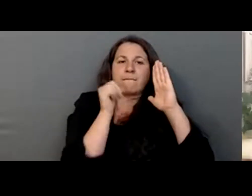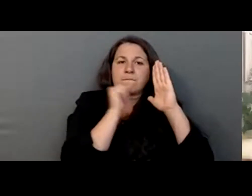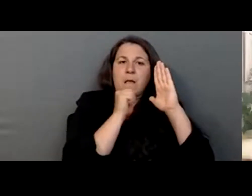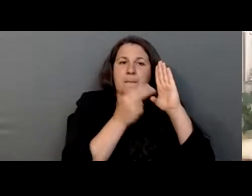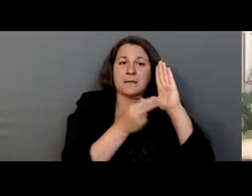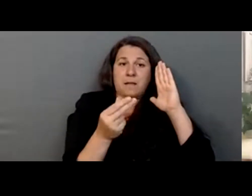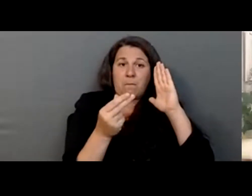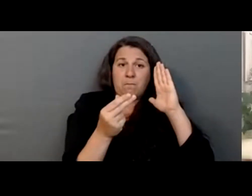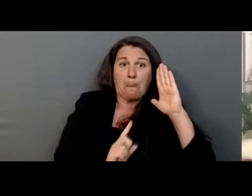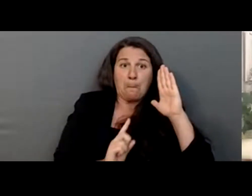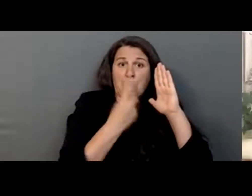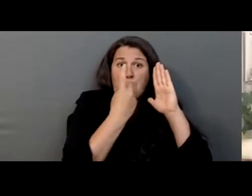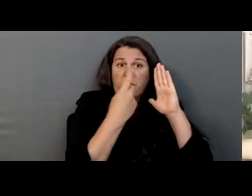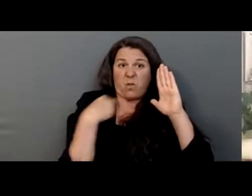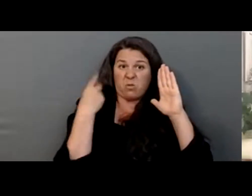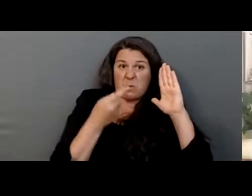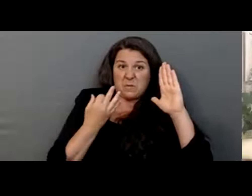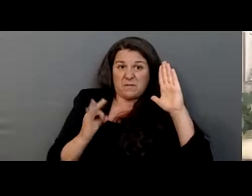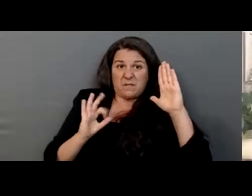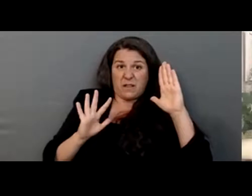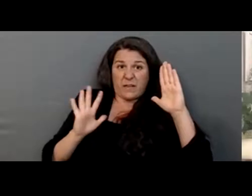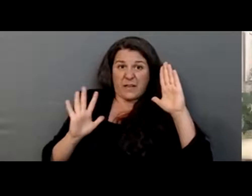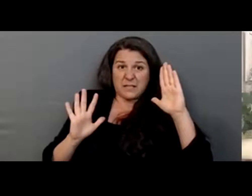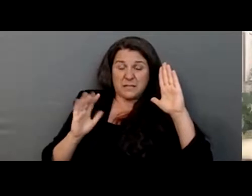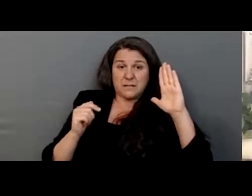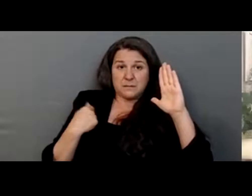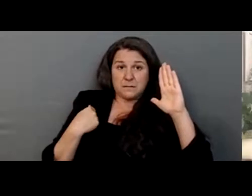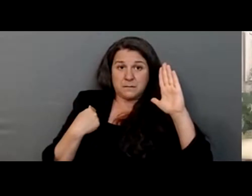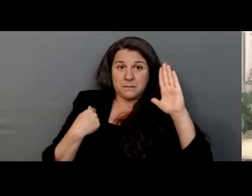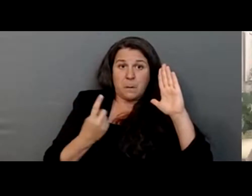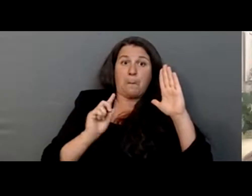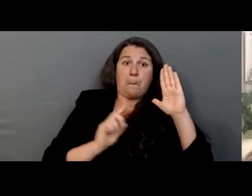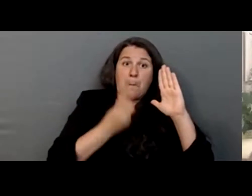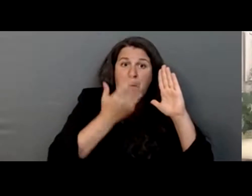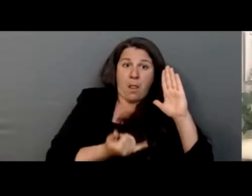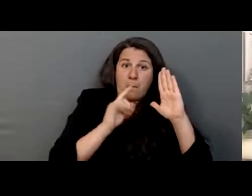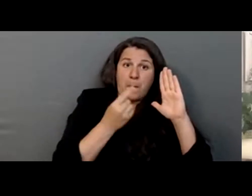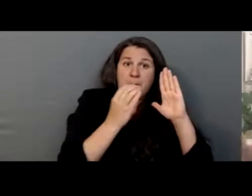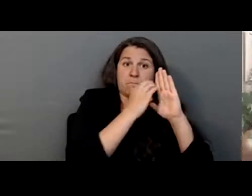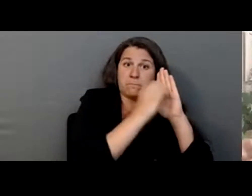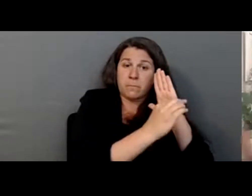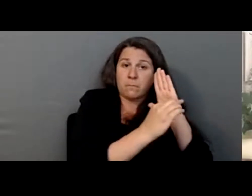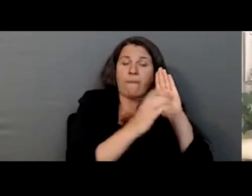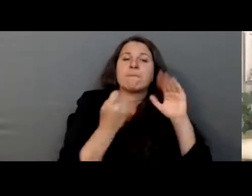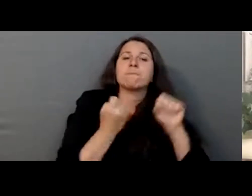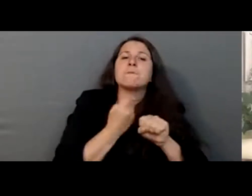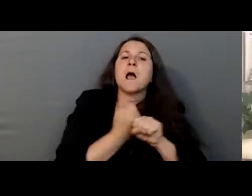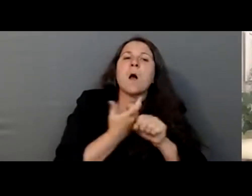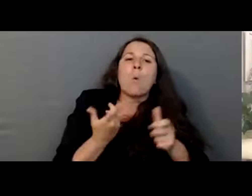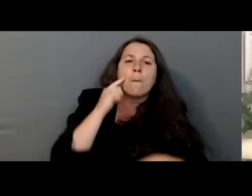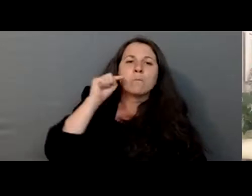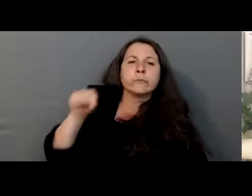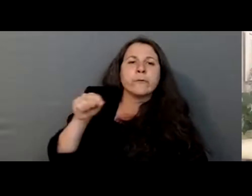de 95 où il y a une réflexion à se poser sur qu'est-ce qu'on va faire pour la santé des femmes en situation de